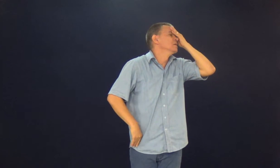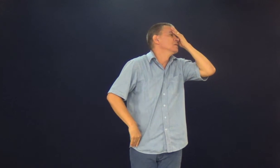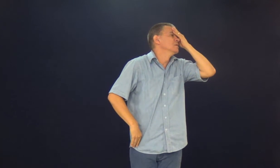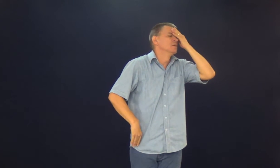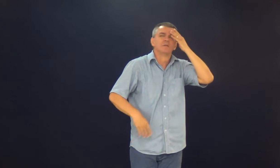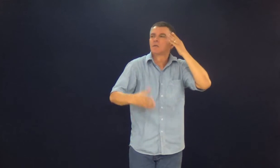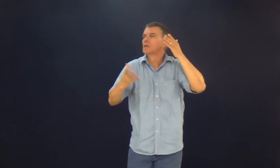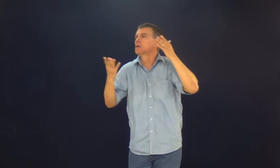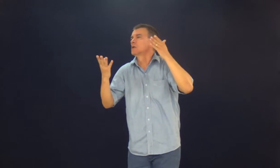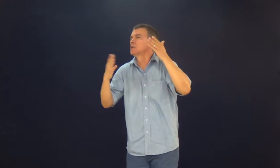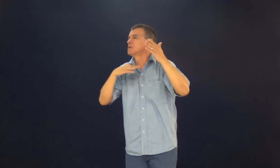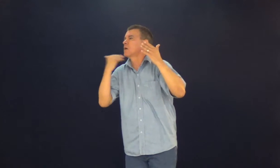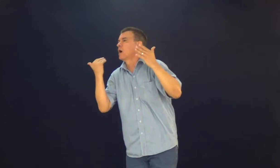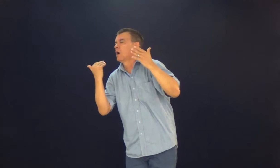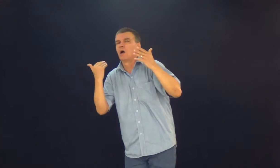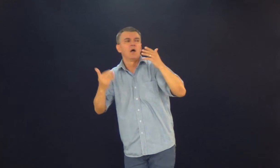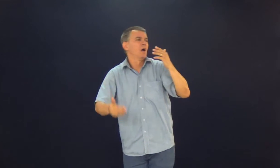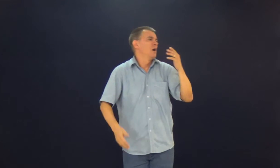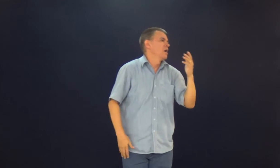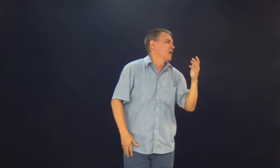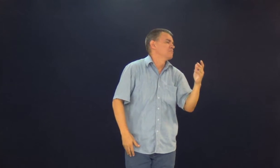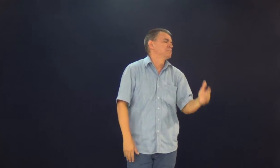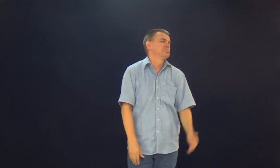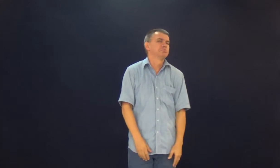eu vejo muitas pessoas se perdendo muitas mesmo